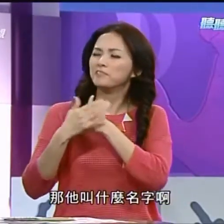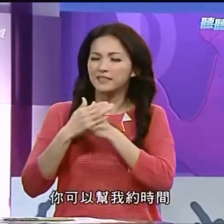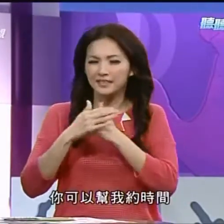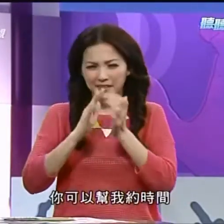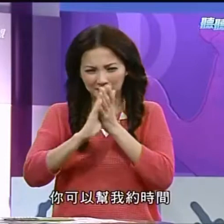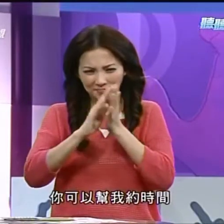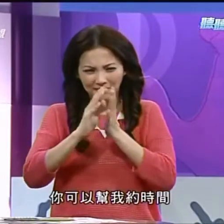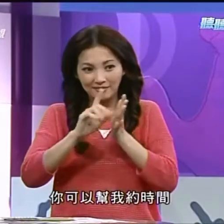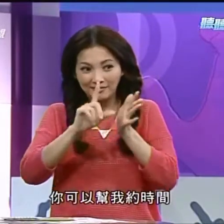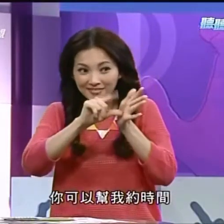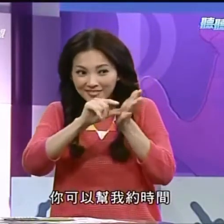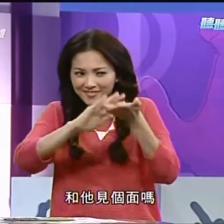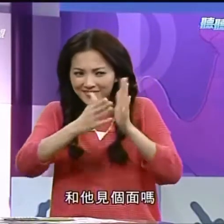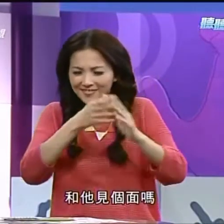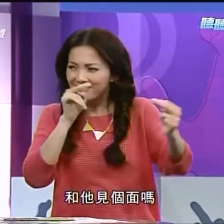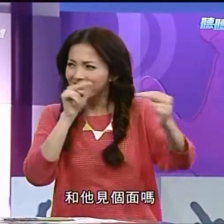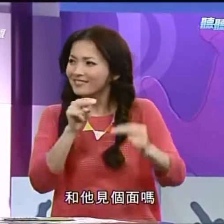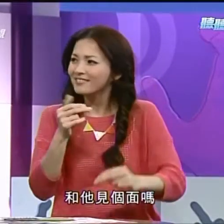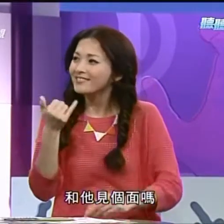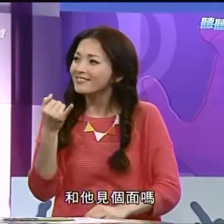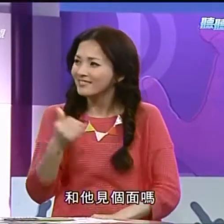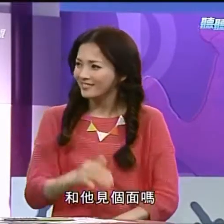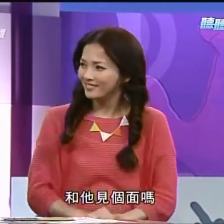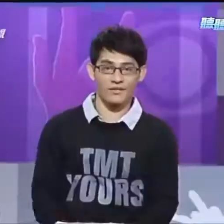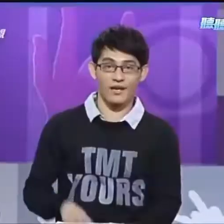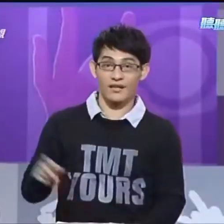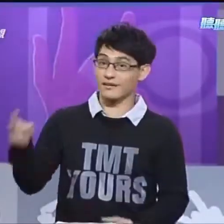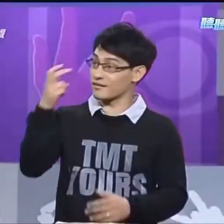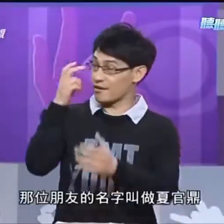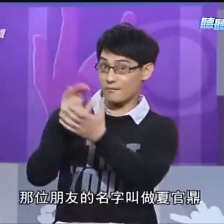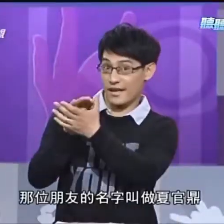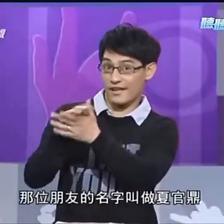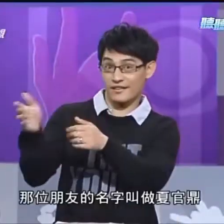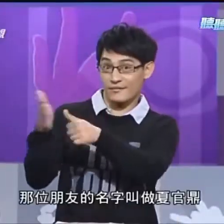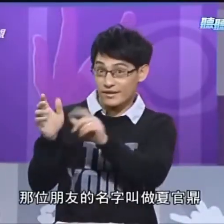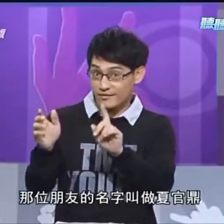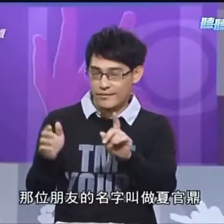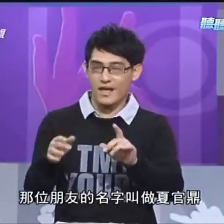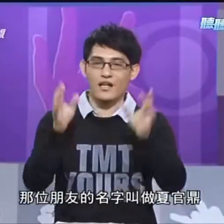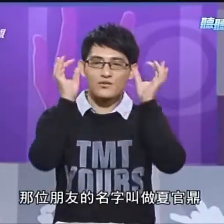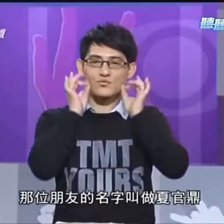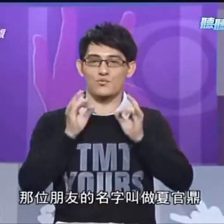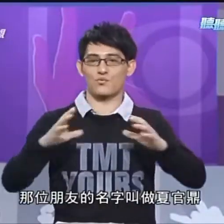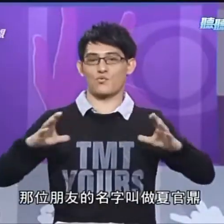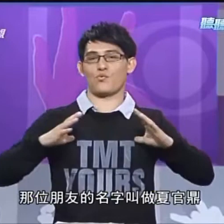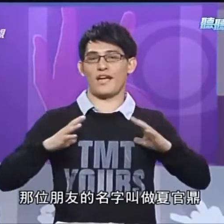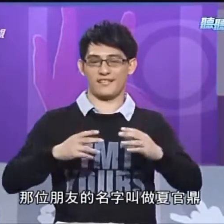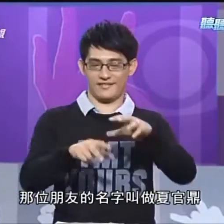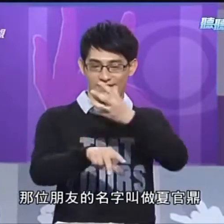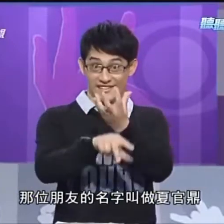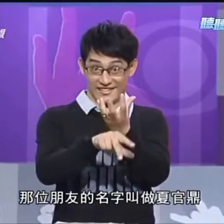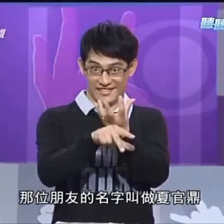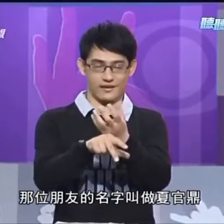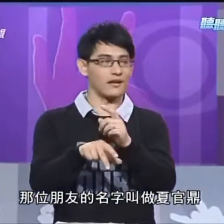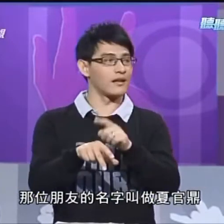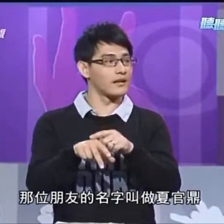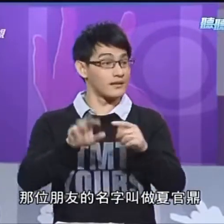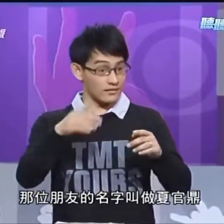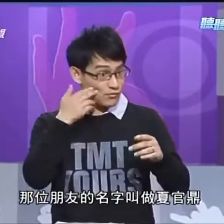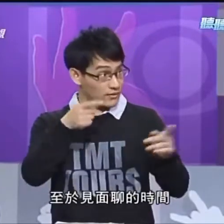可以帮我约时间喊他见个面吗？ 那位朋友的名字叫做夏关鼎，至